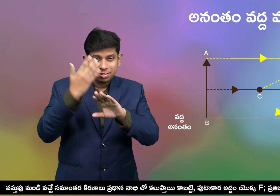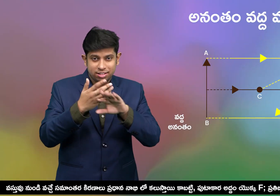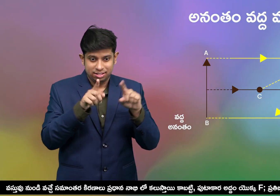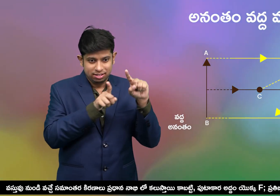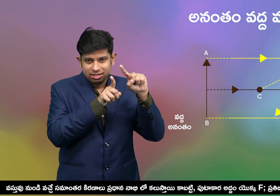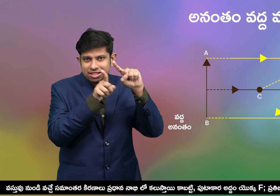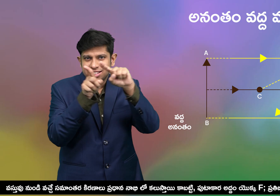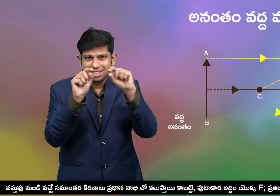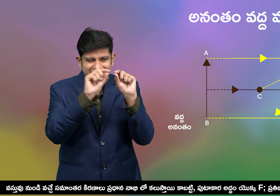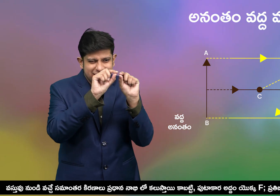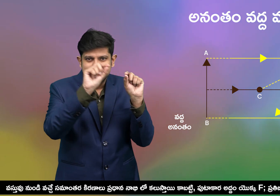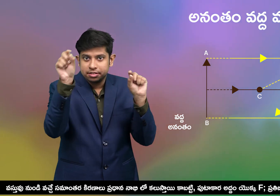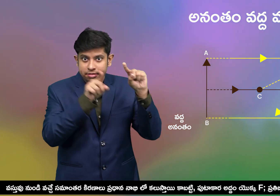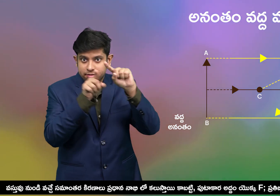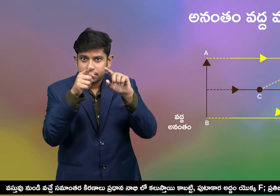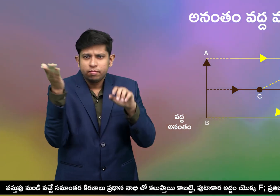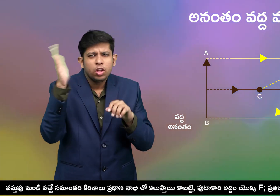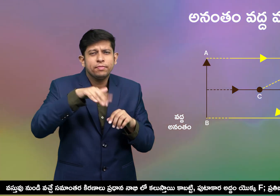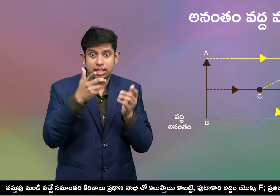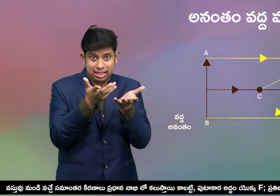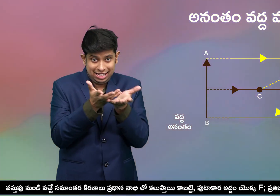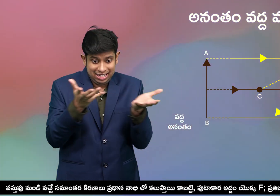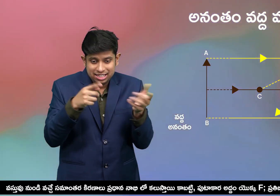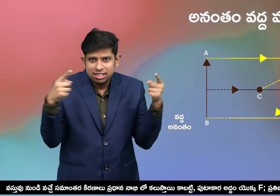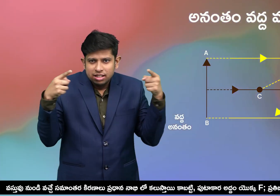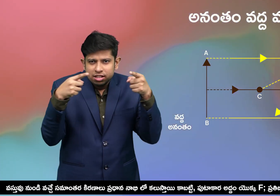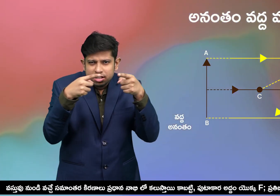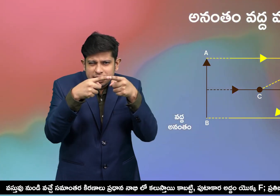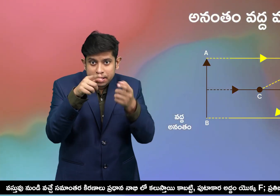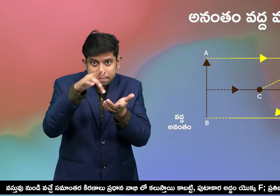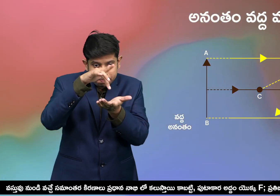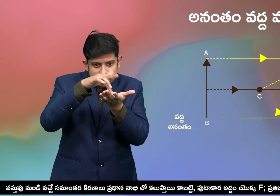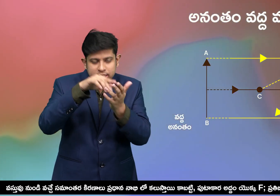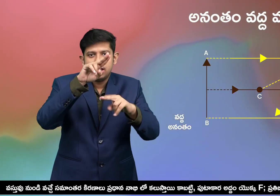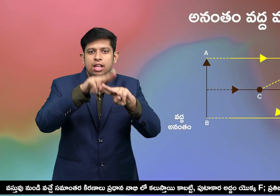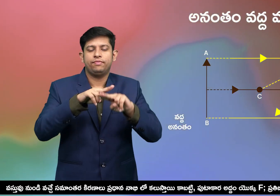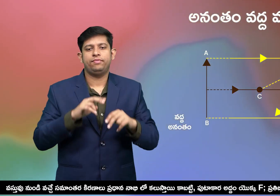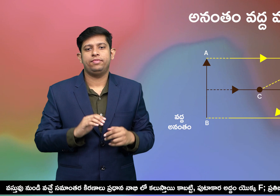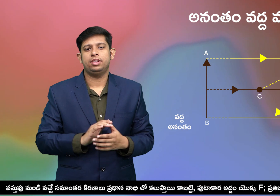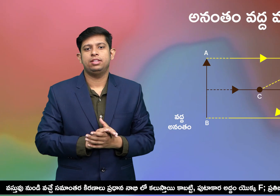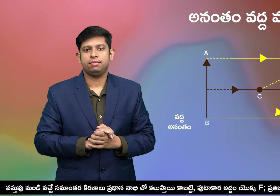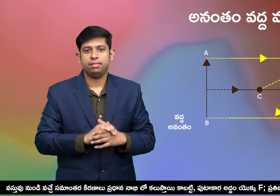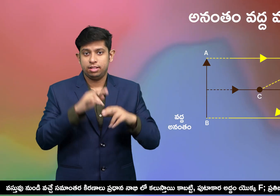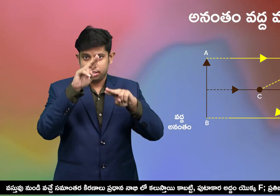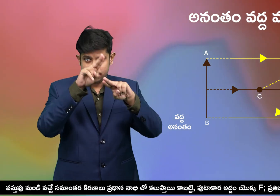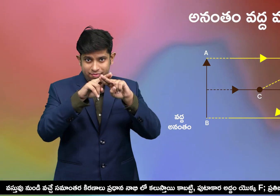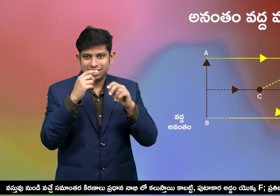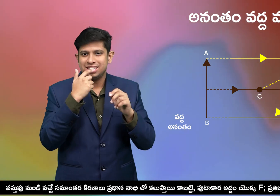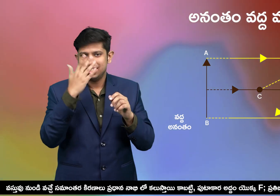వస్తువు నుండి వచ్చే సమాంతర కిరణాలు ప్రధాన నాభిలో కలుస్తాయి. కాబట్టి పుటాకార అద్దం యొక్క ఎఫ్ ప్రతిబింబం